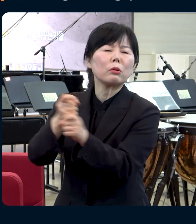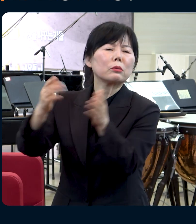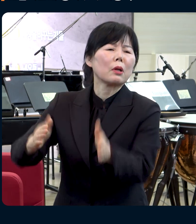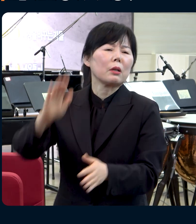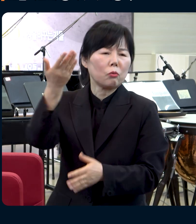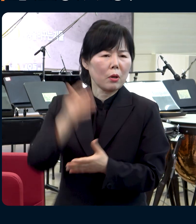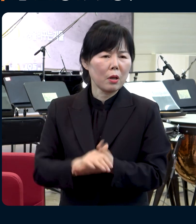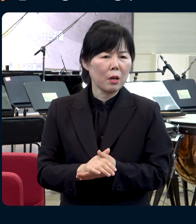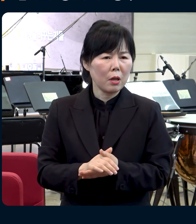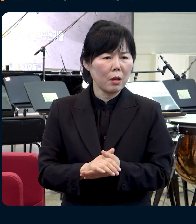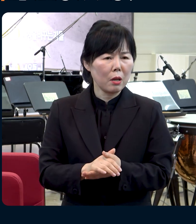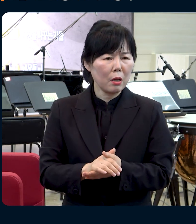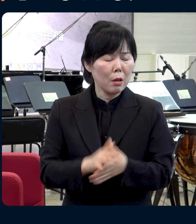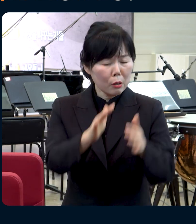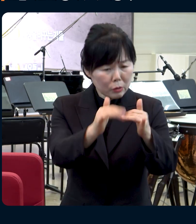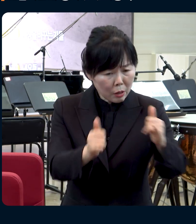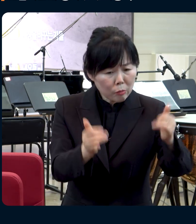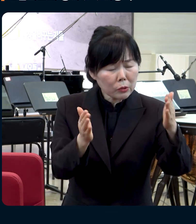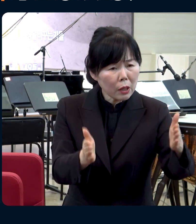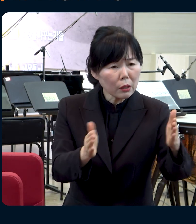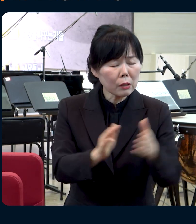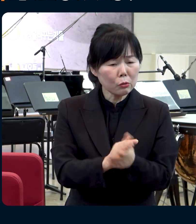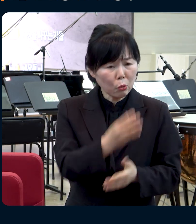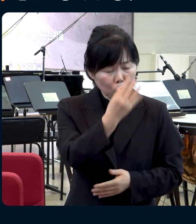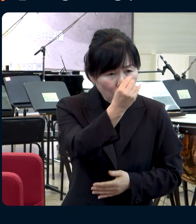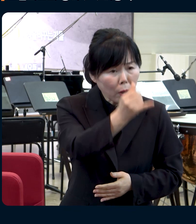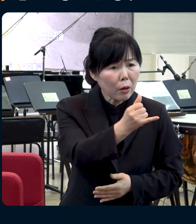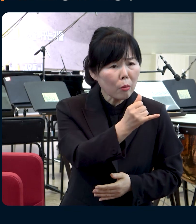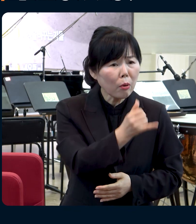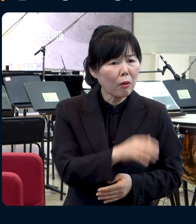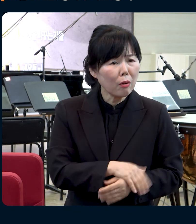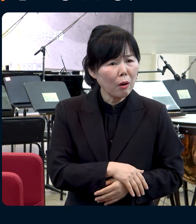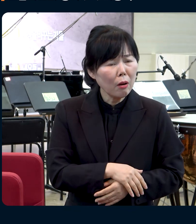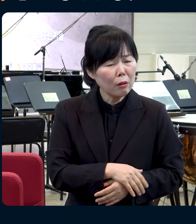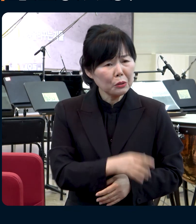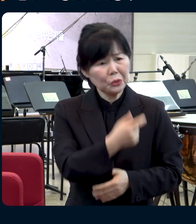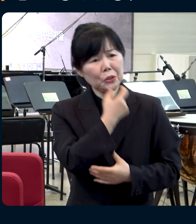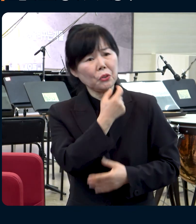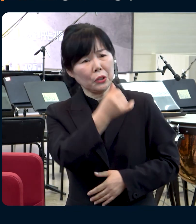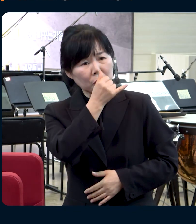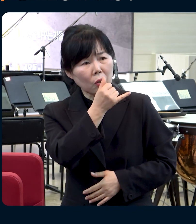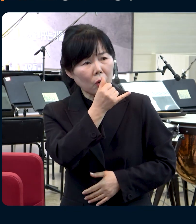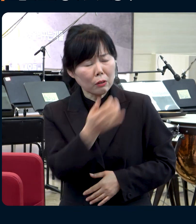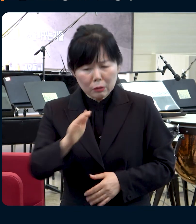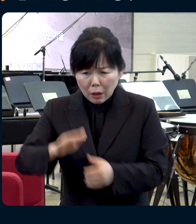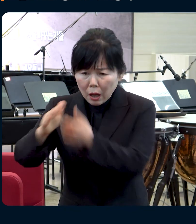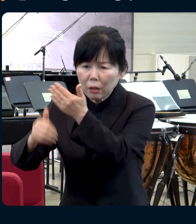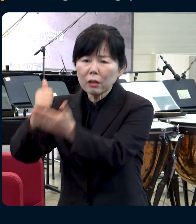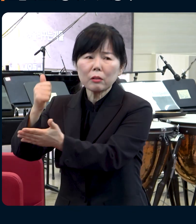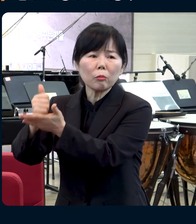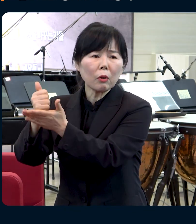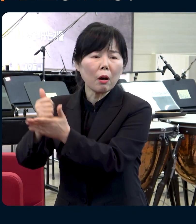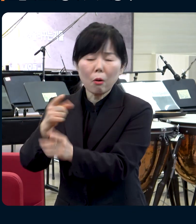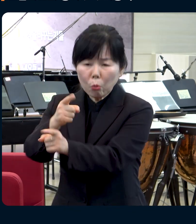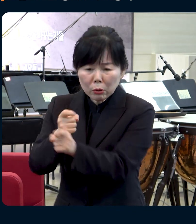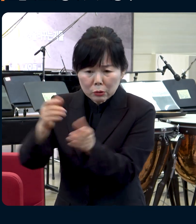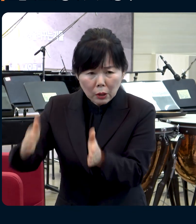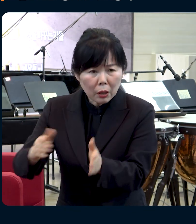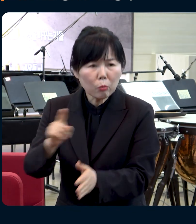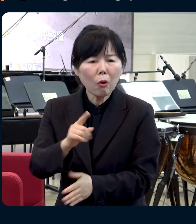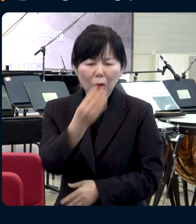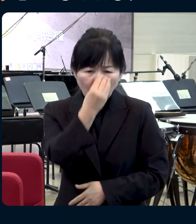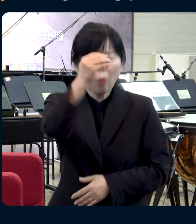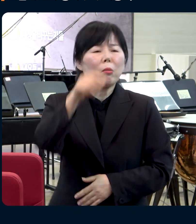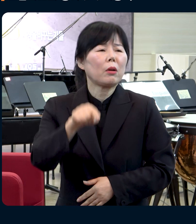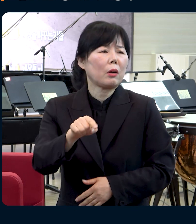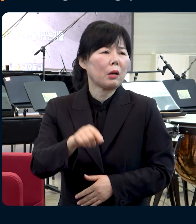그냥 사람들도 때로는 부담스러워하는 것이 아니라 하나님도 굉장히 부담스럽고 싫어하는 거예요.